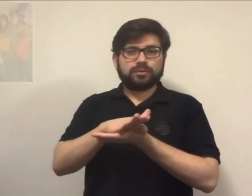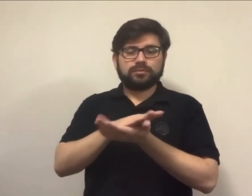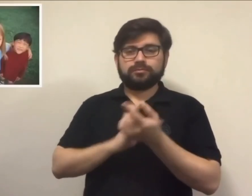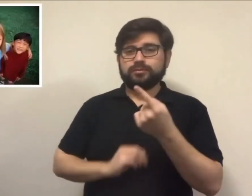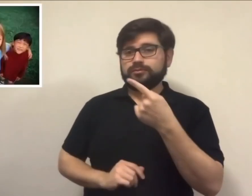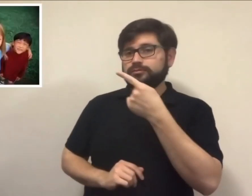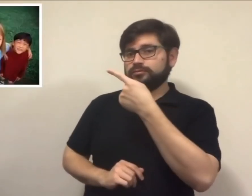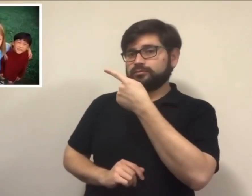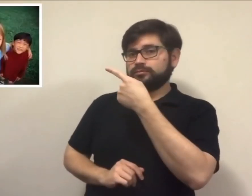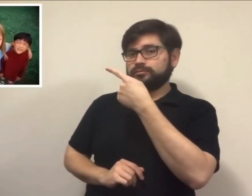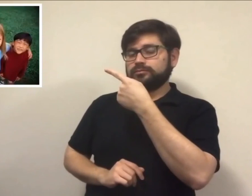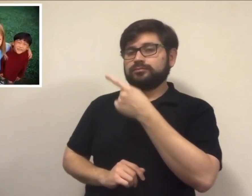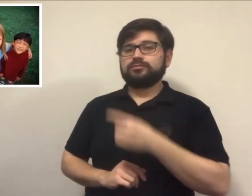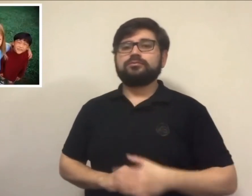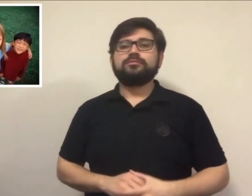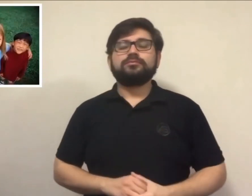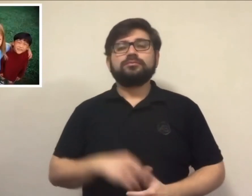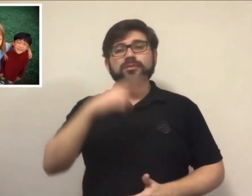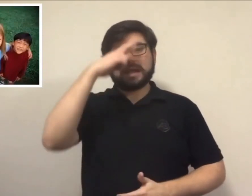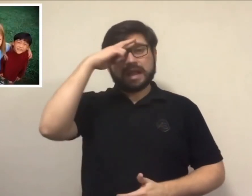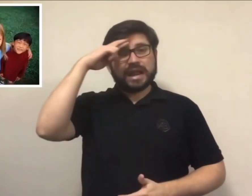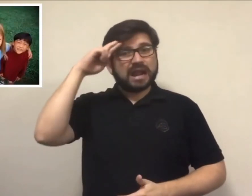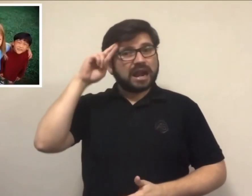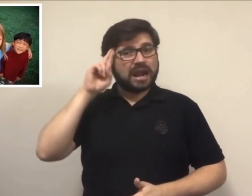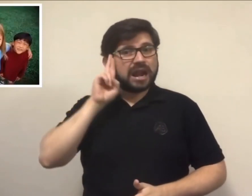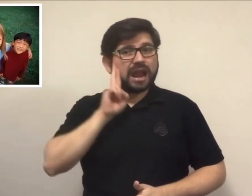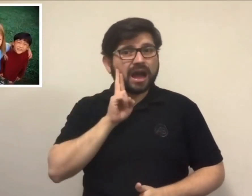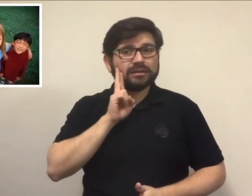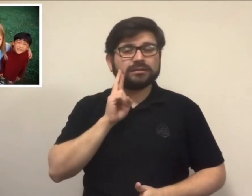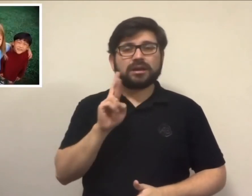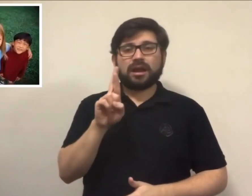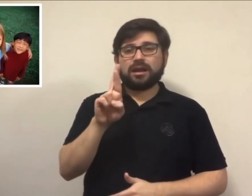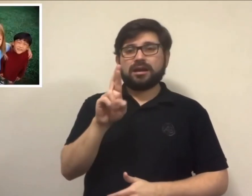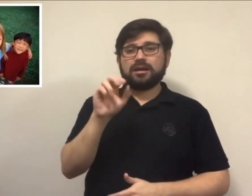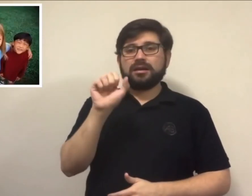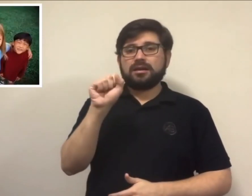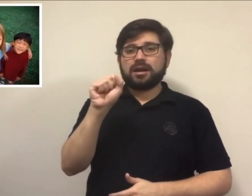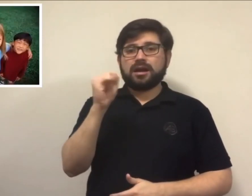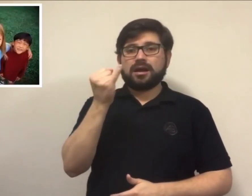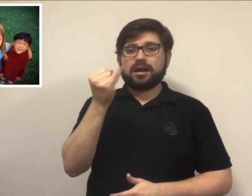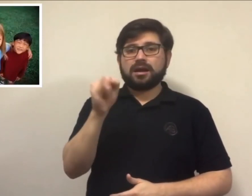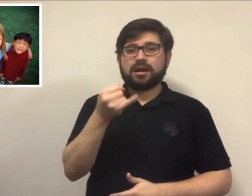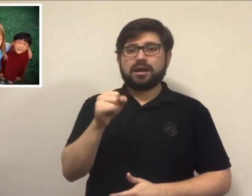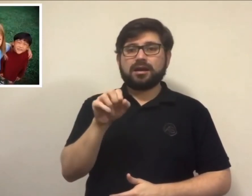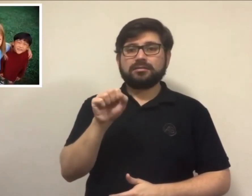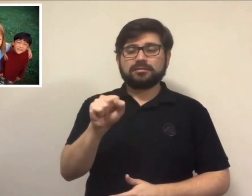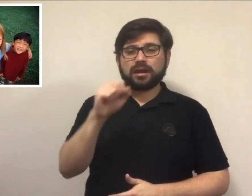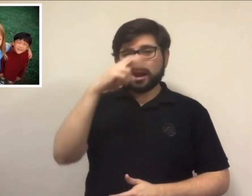Mira, por ejemplo, en esta foto hay personas de distintas nacionalidades.